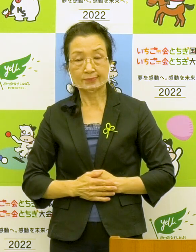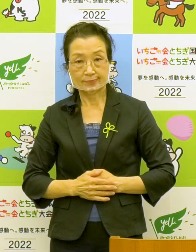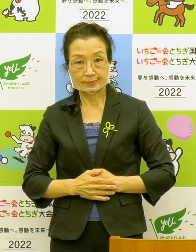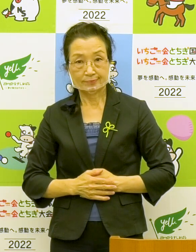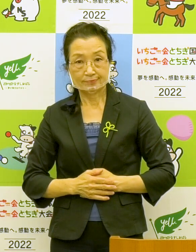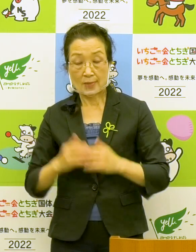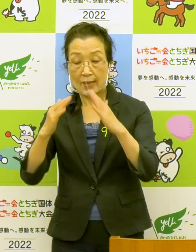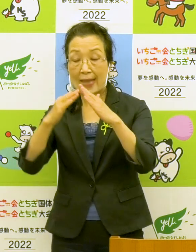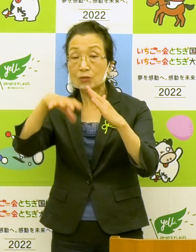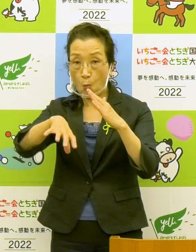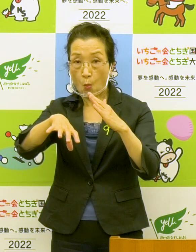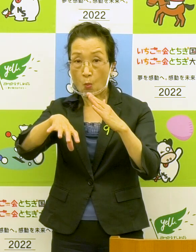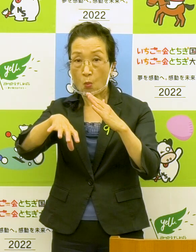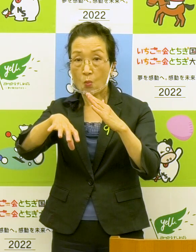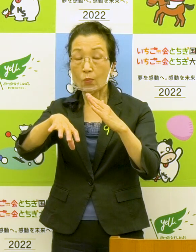会場は